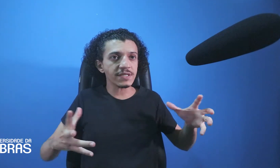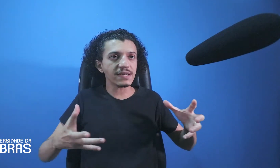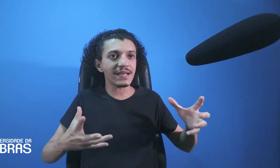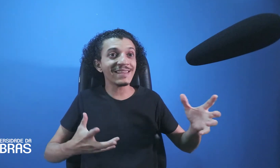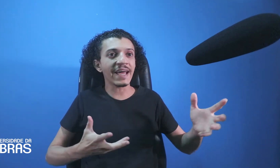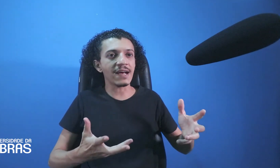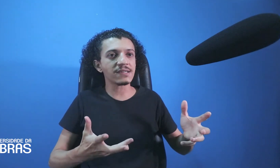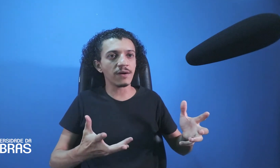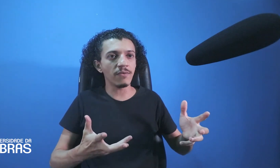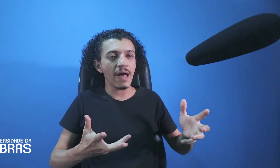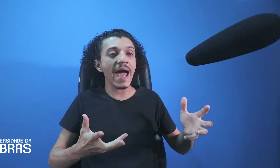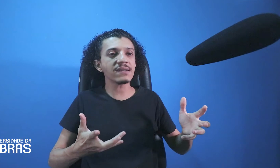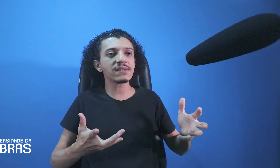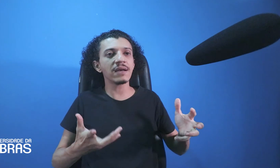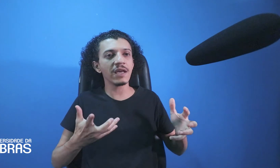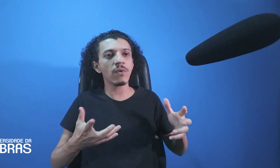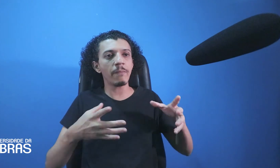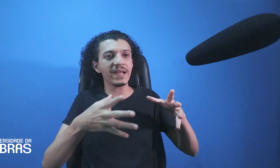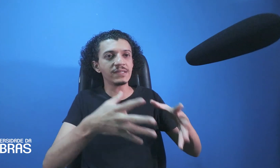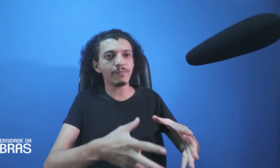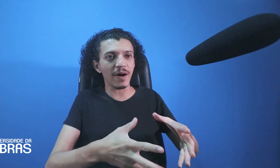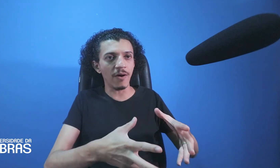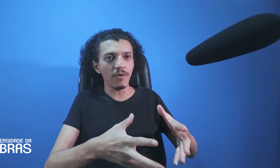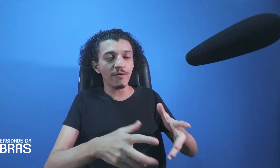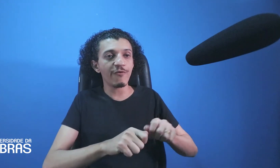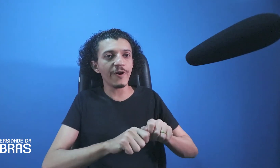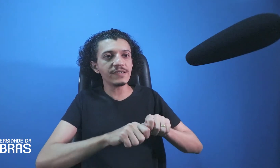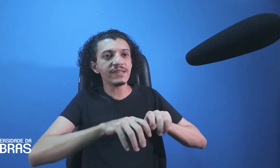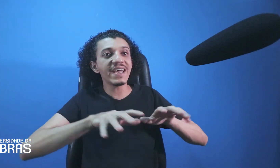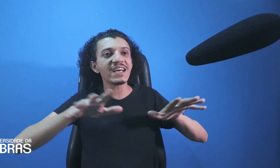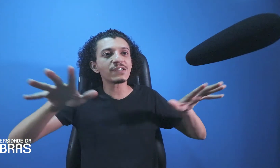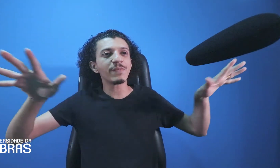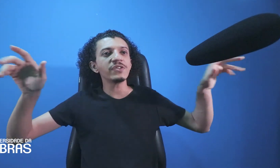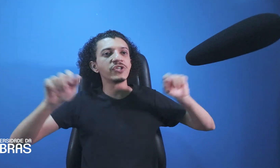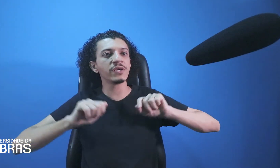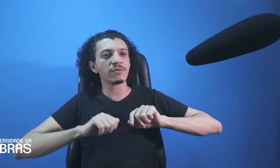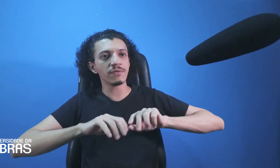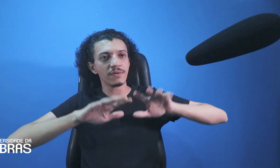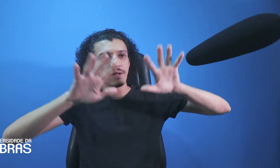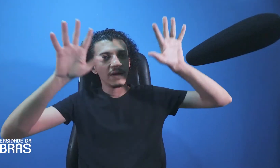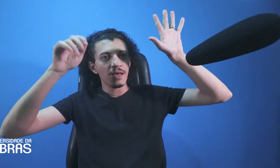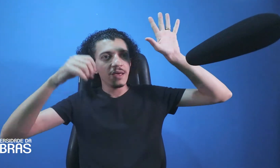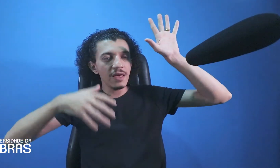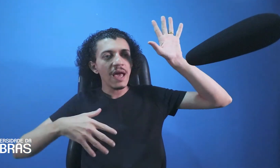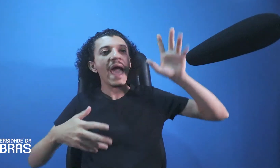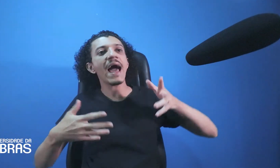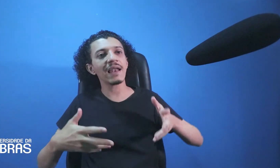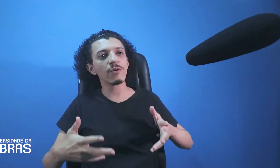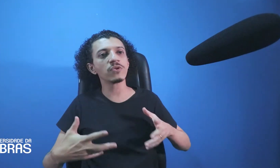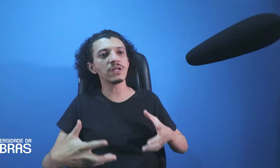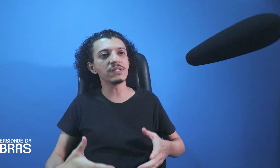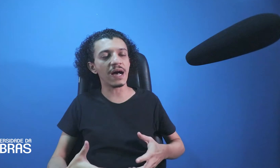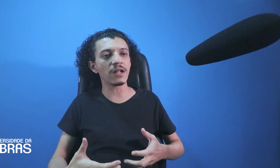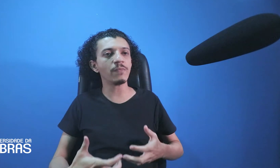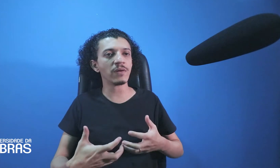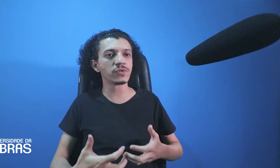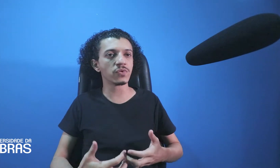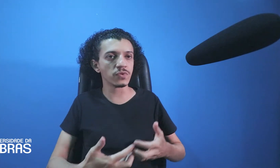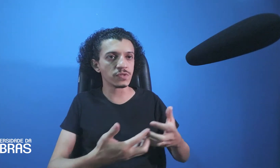dessa interação, essa língua principal foi se expandindo e é a língua utilizada pelos surdos